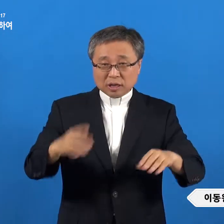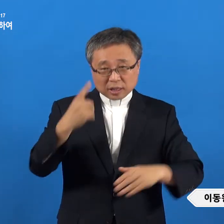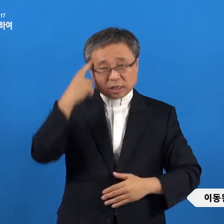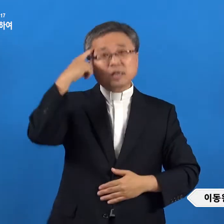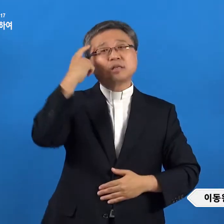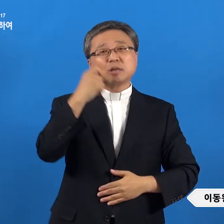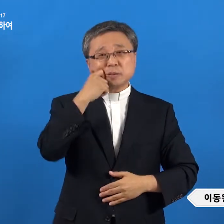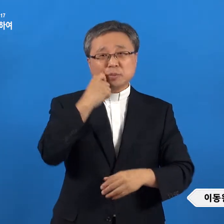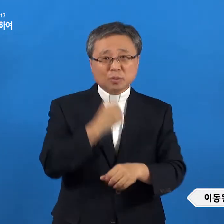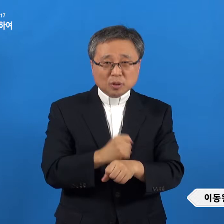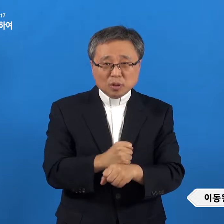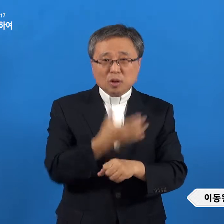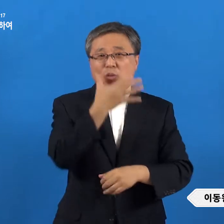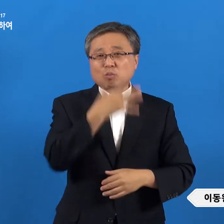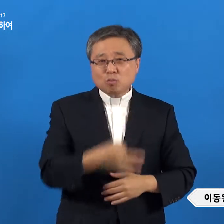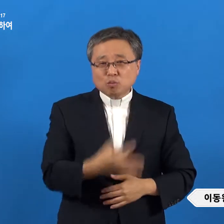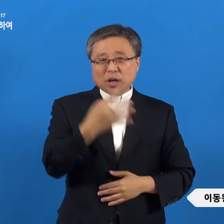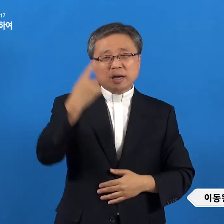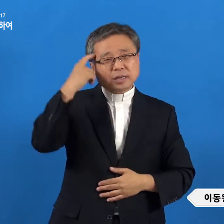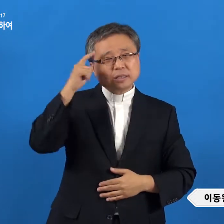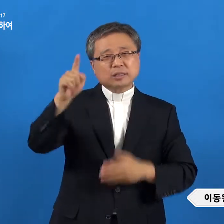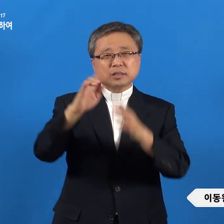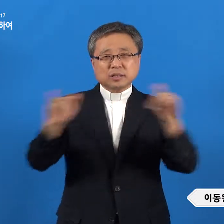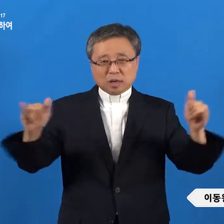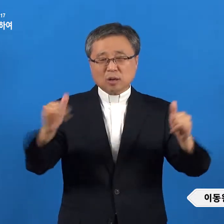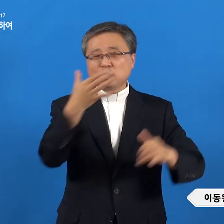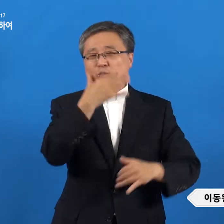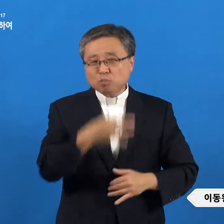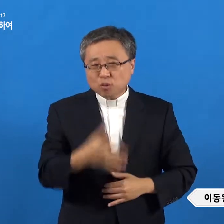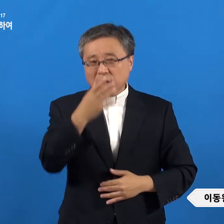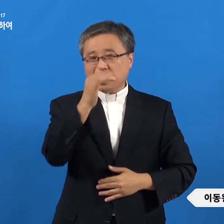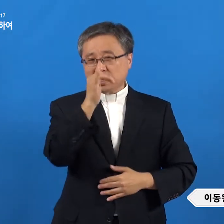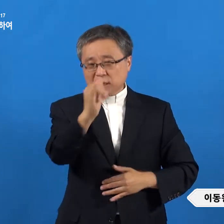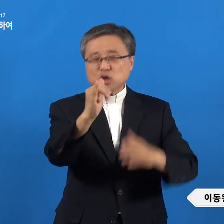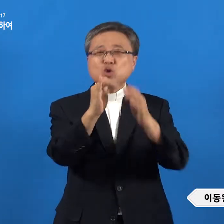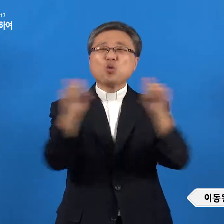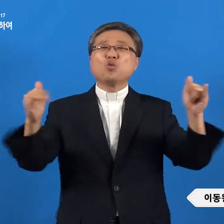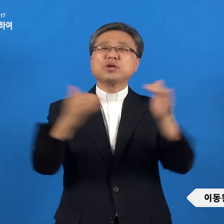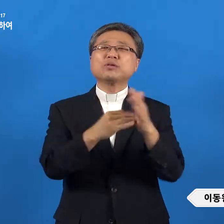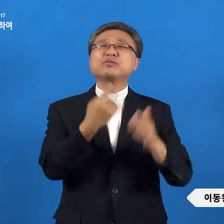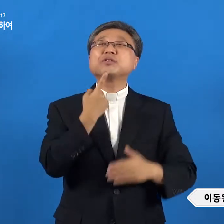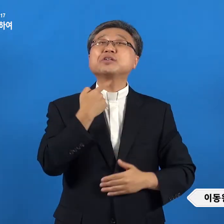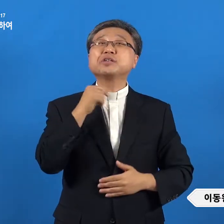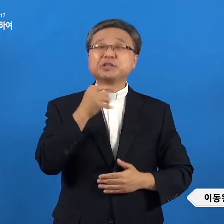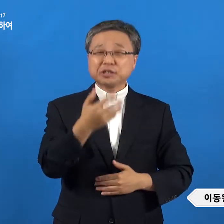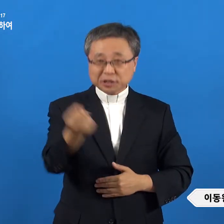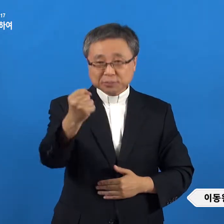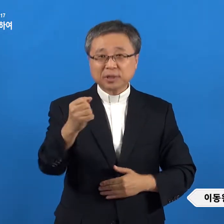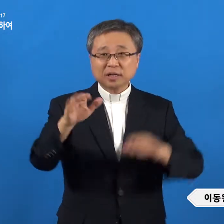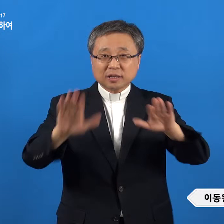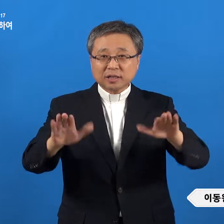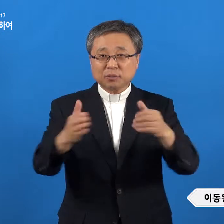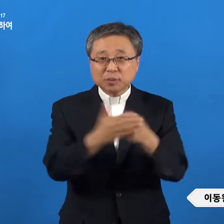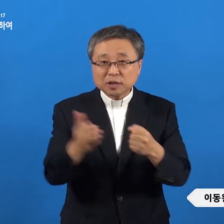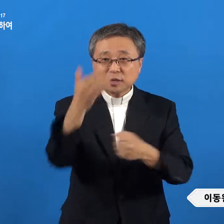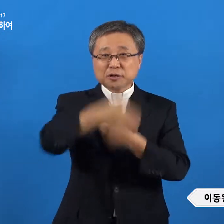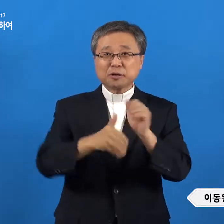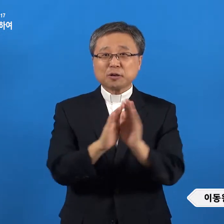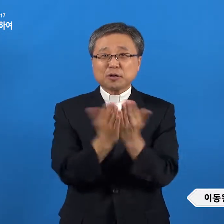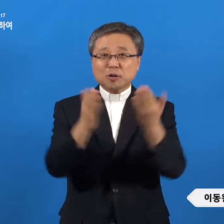불행한 천재, 불행한 영웅이었던 것입니다. 그래서 성경은 오늘 장래를